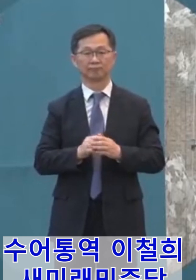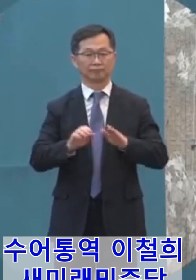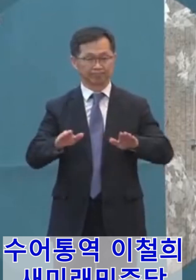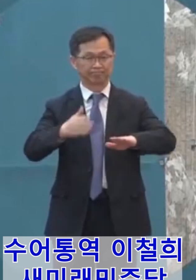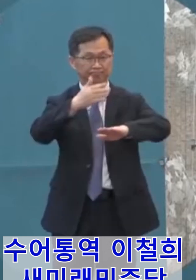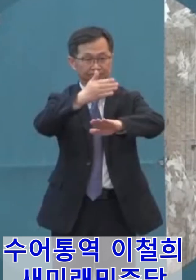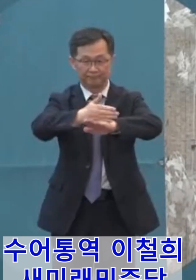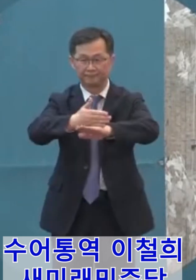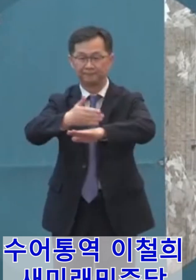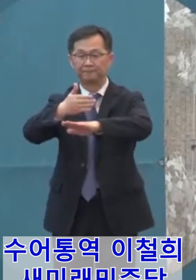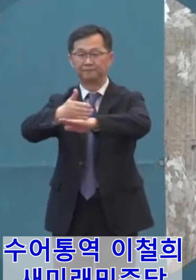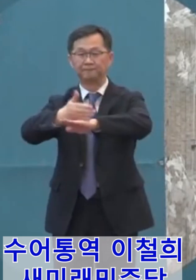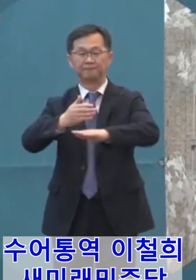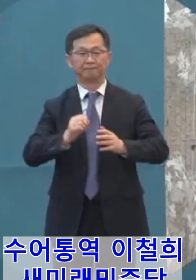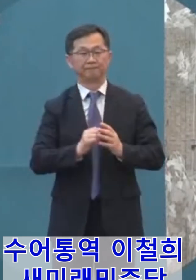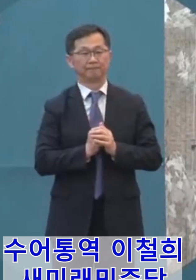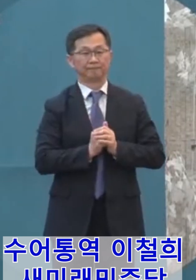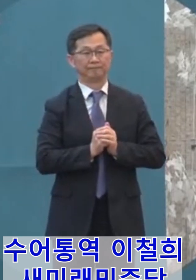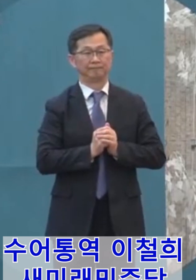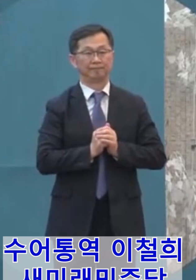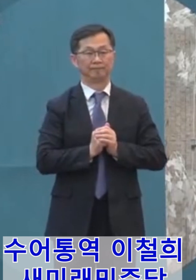네, 감사합니다.